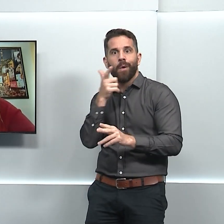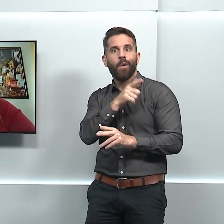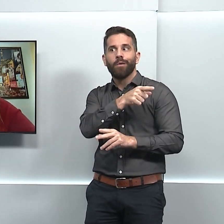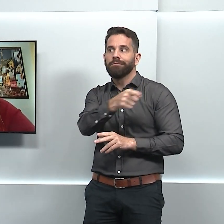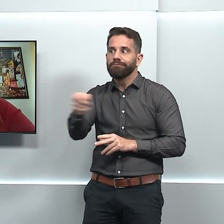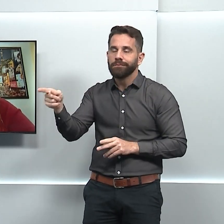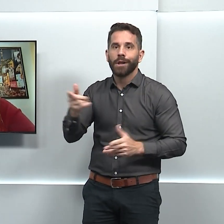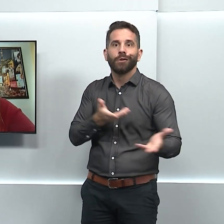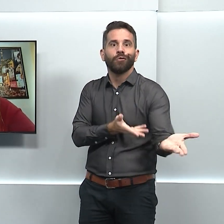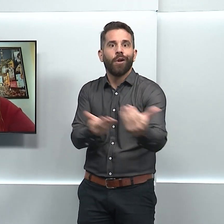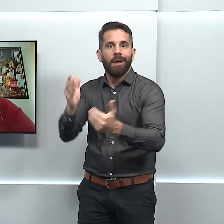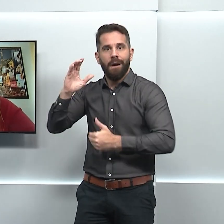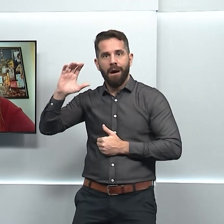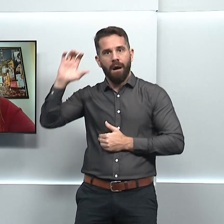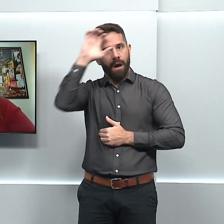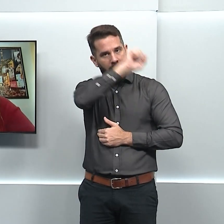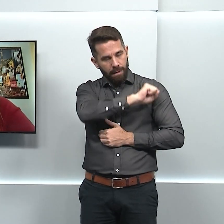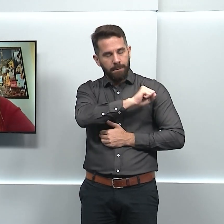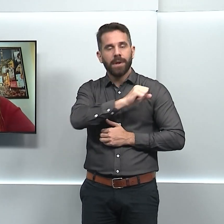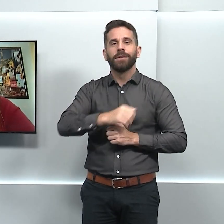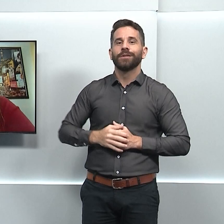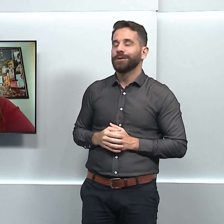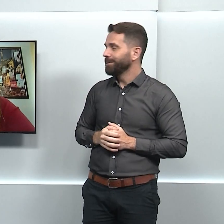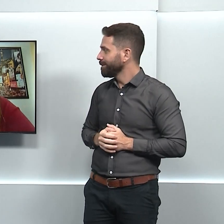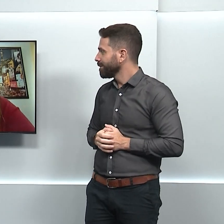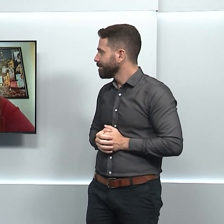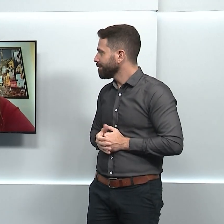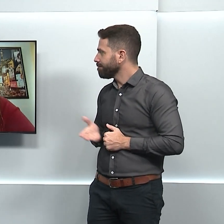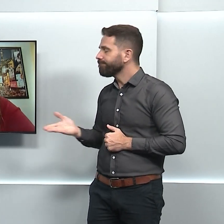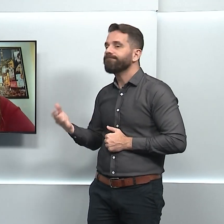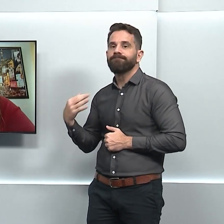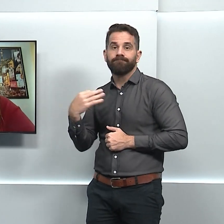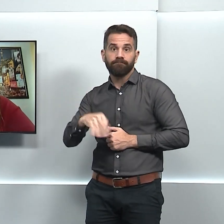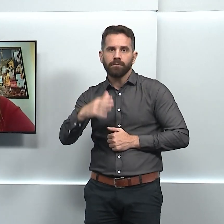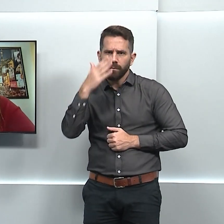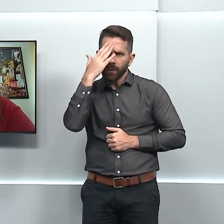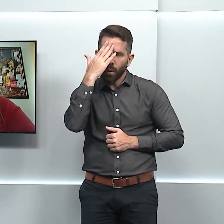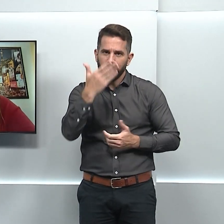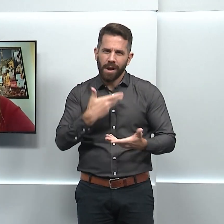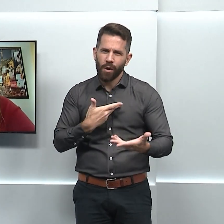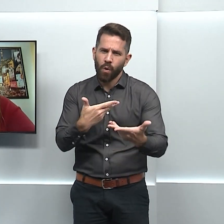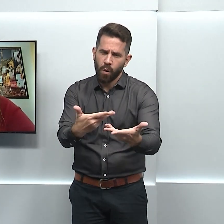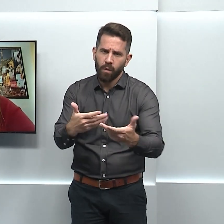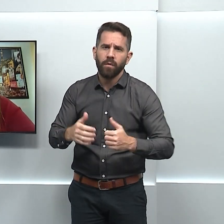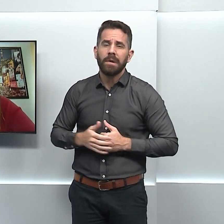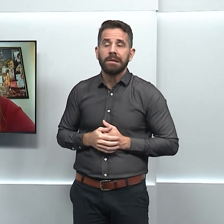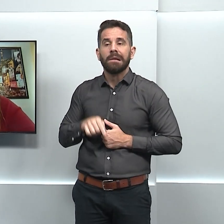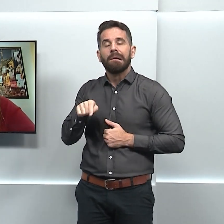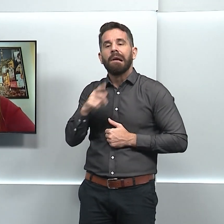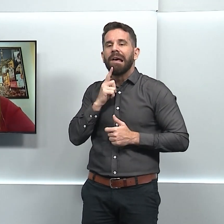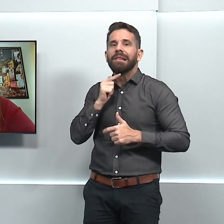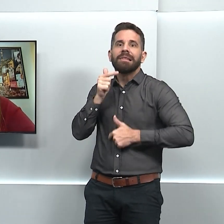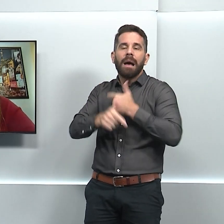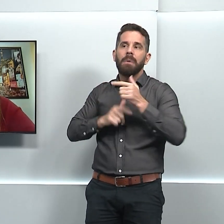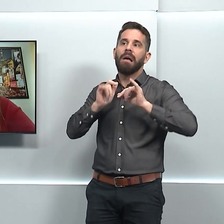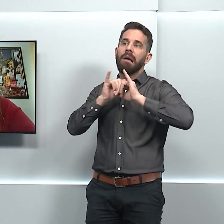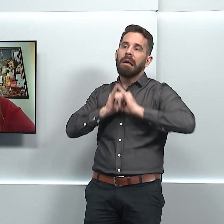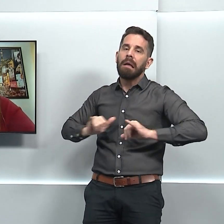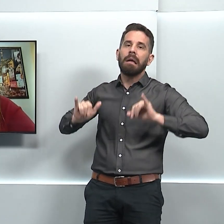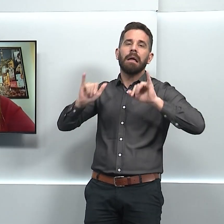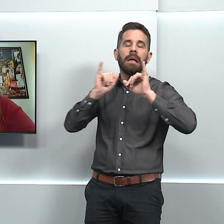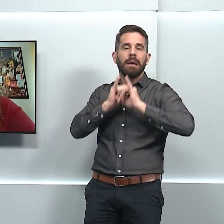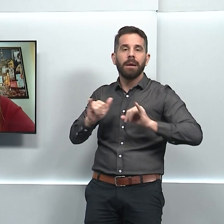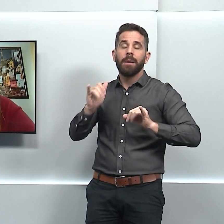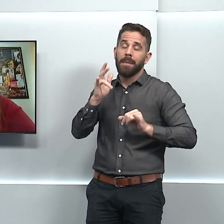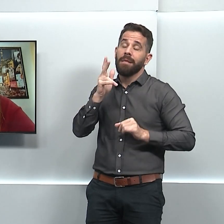adolescentes. Muito obrigada pelo convite. Assim, eu acho que é um trabalho de formiguinha, temos que falar sobre o